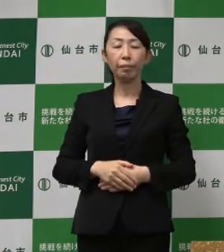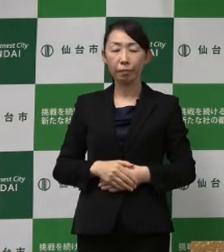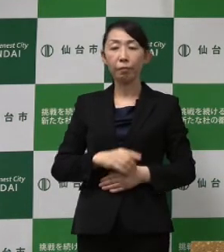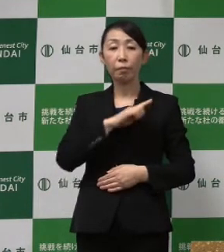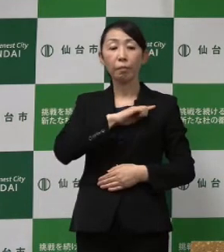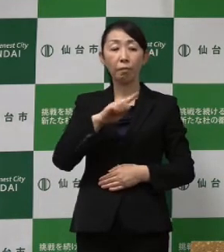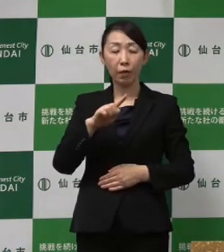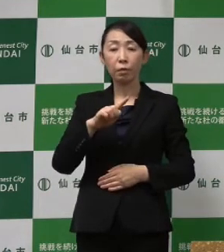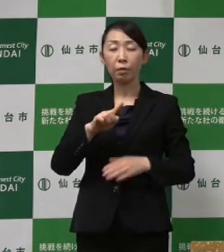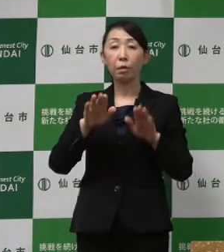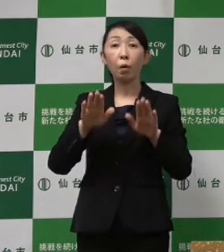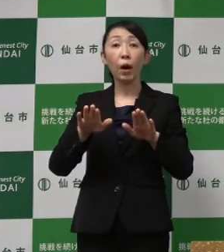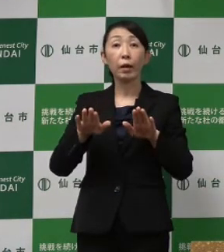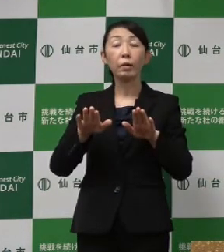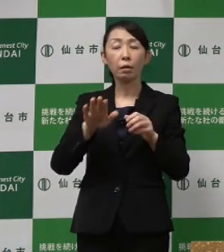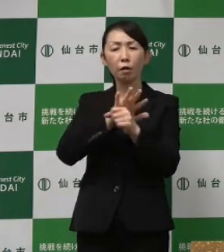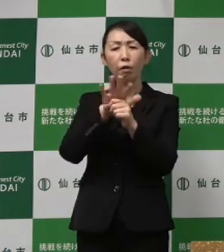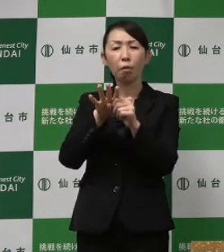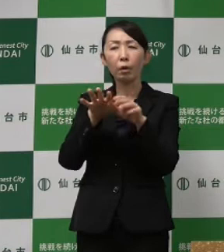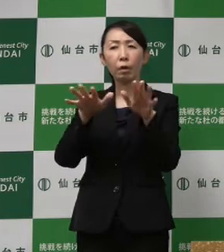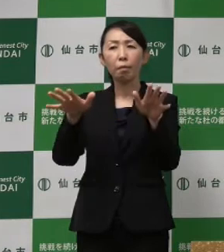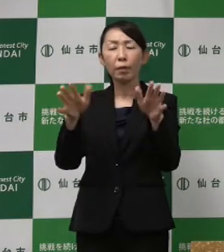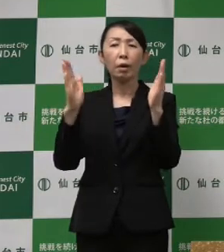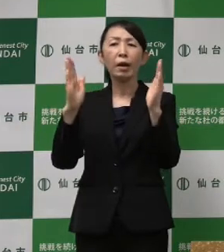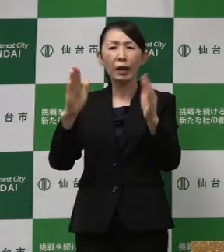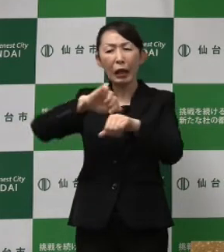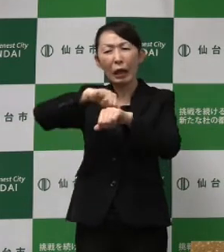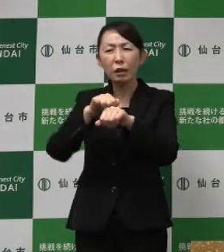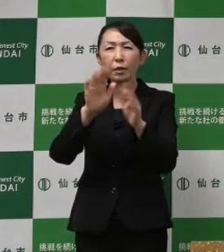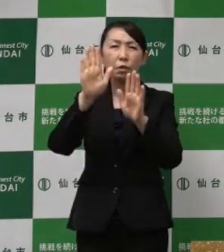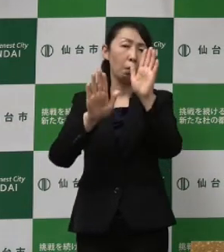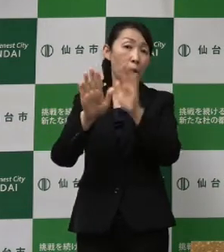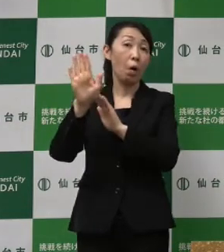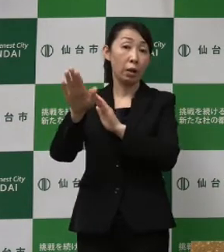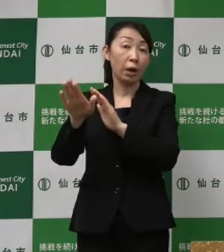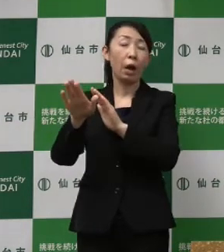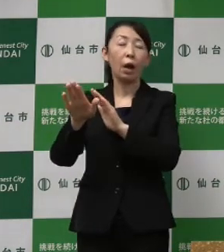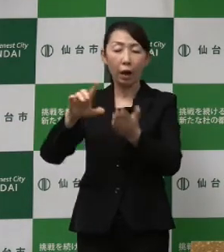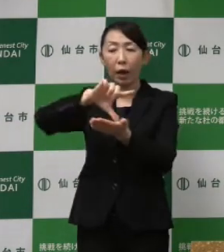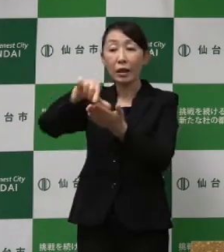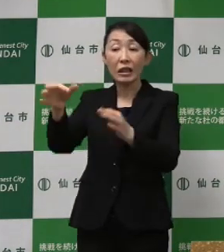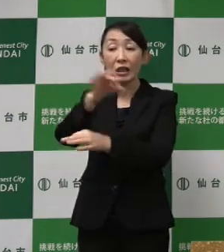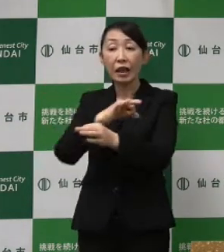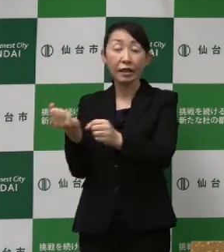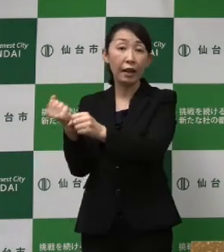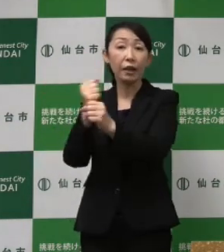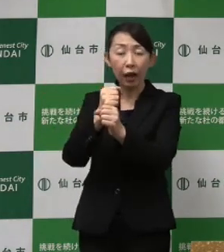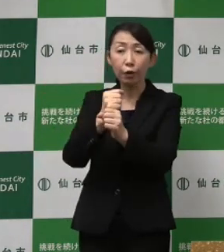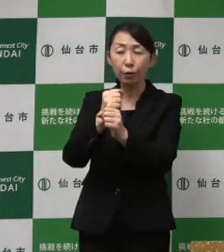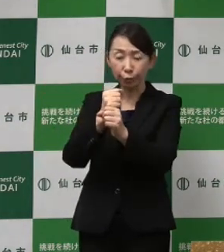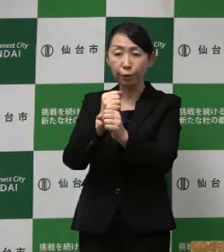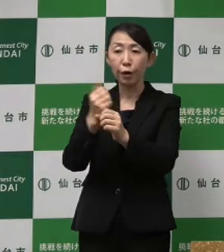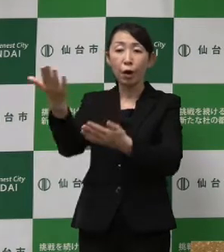今般のコロナでも厳しい状況でもございますし、地域経済の回復、活性化、交流人